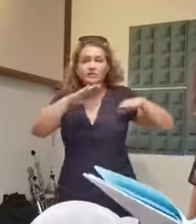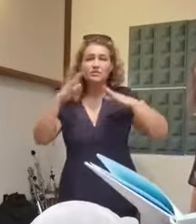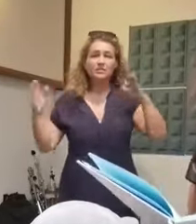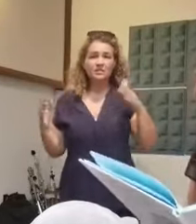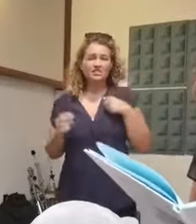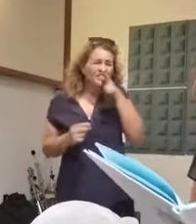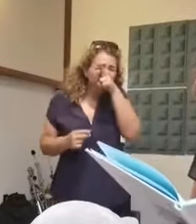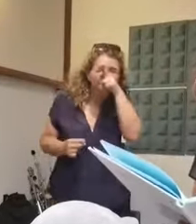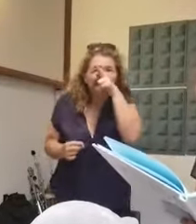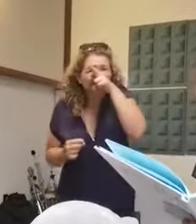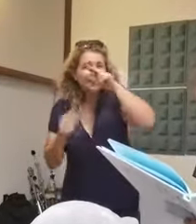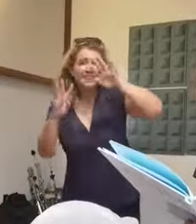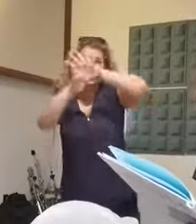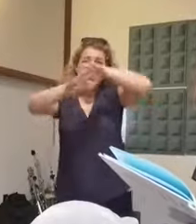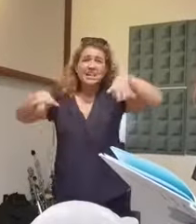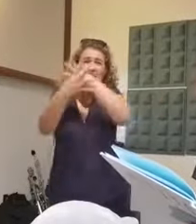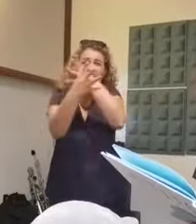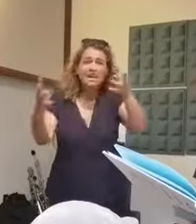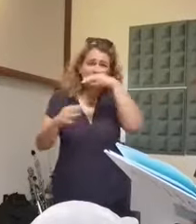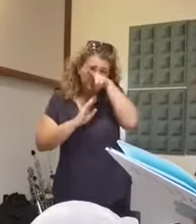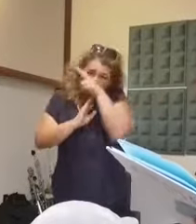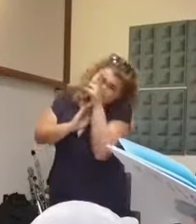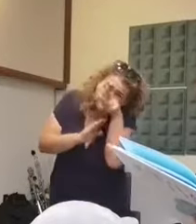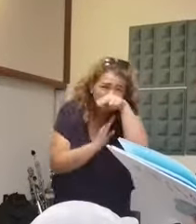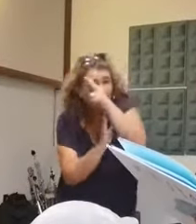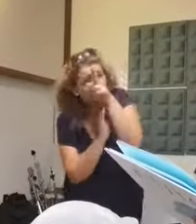metiendo su naricilla por agujeros y nudos.